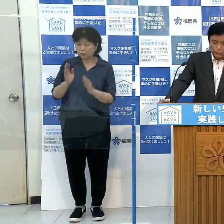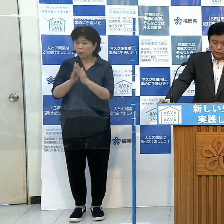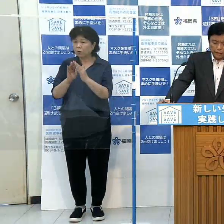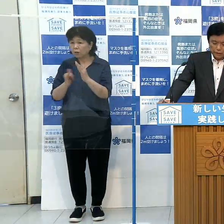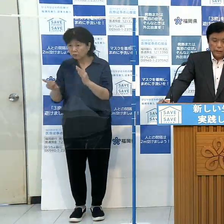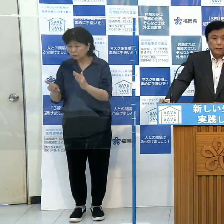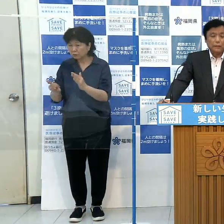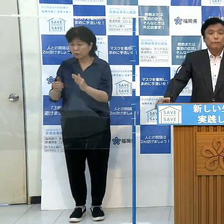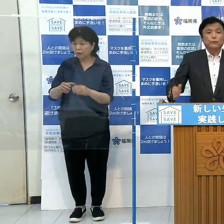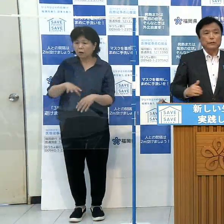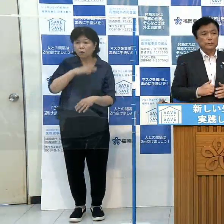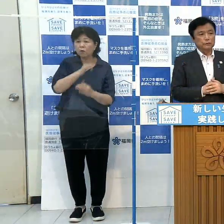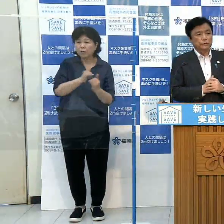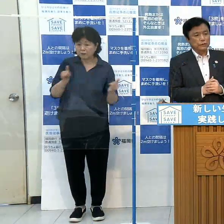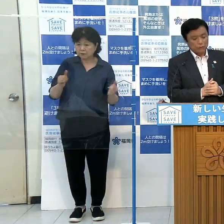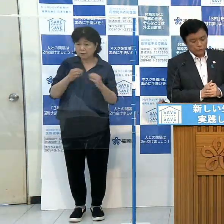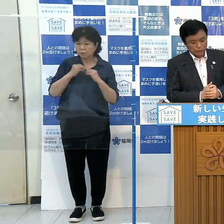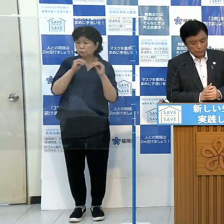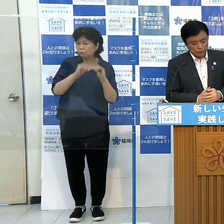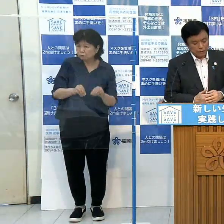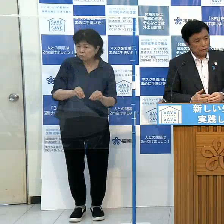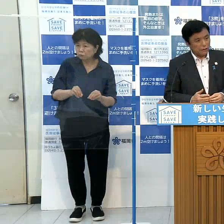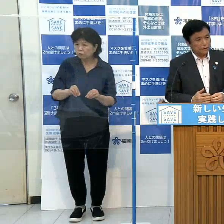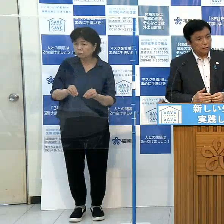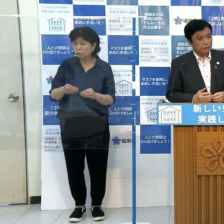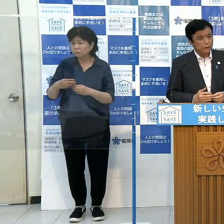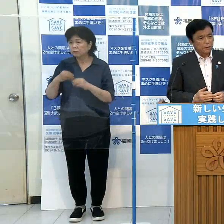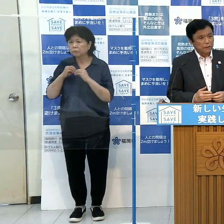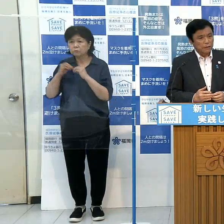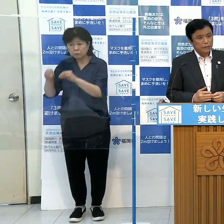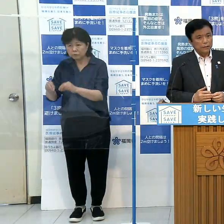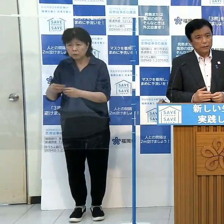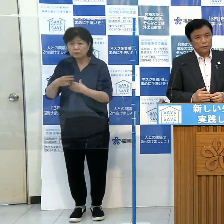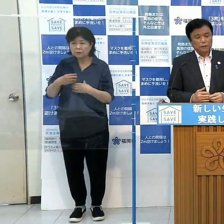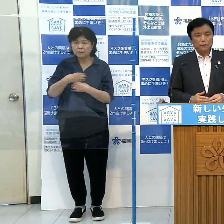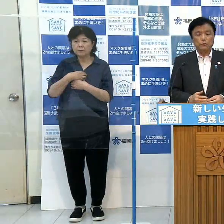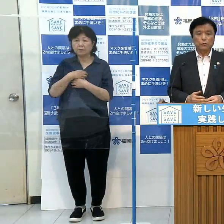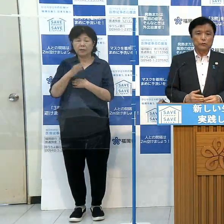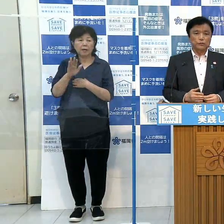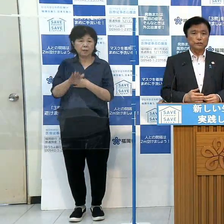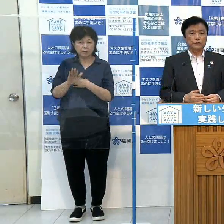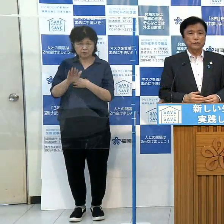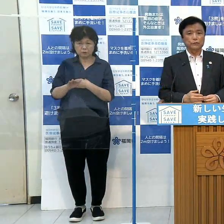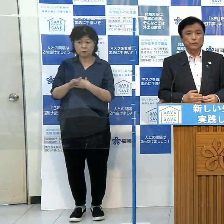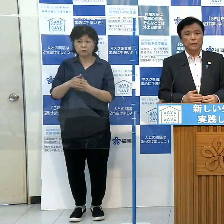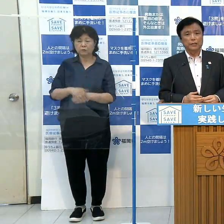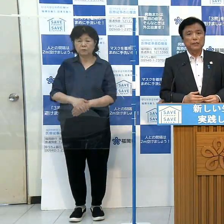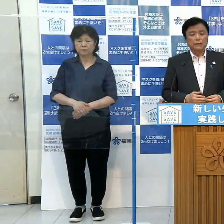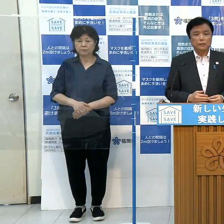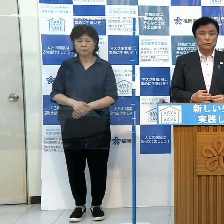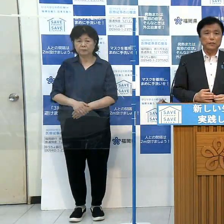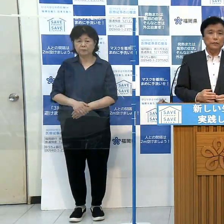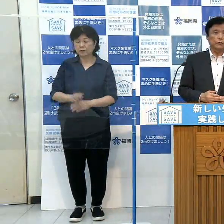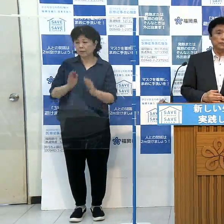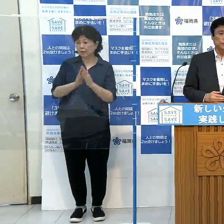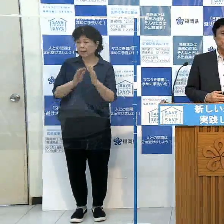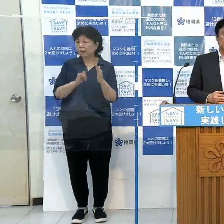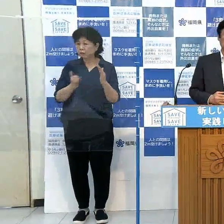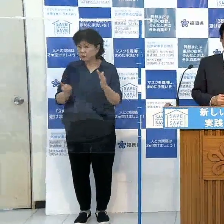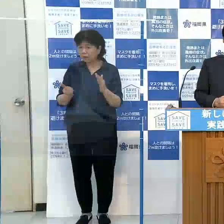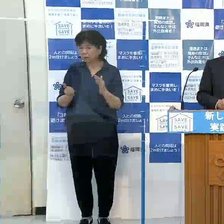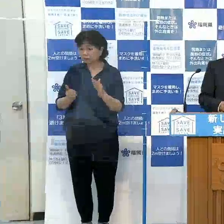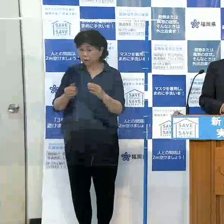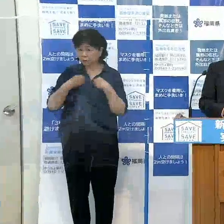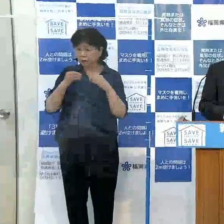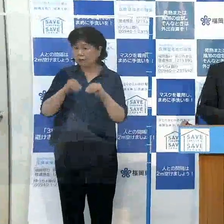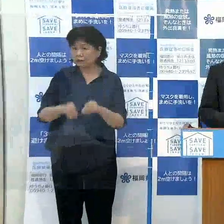すい高齢者の方に移す可能性もあるわけであります。濃厚接触者として家族内の感染